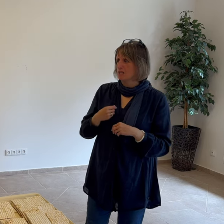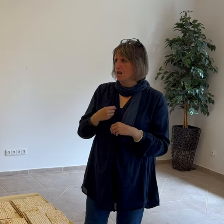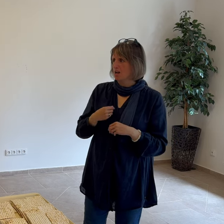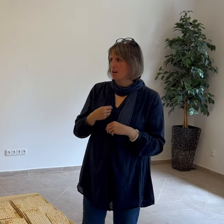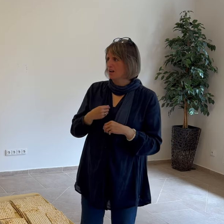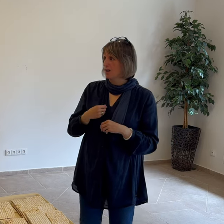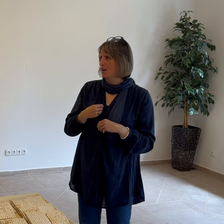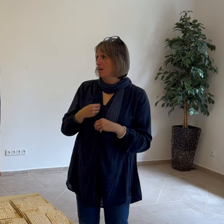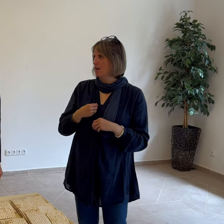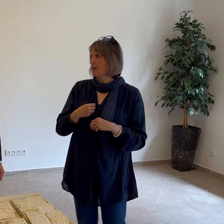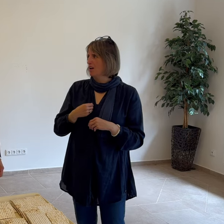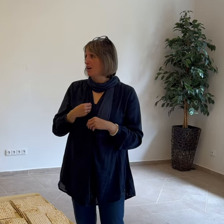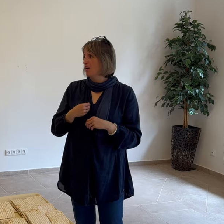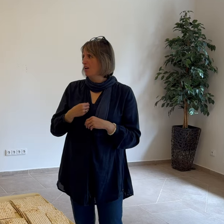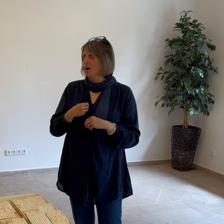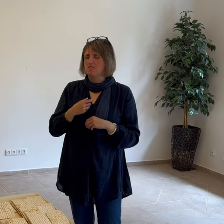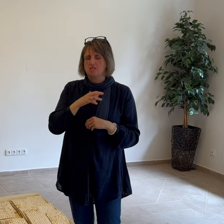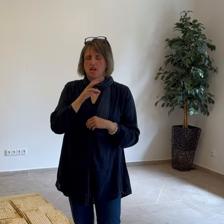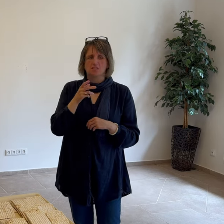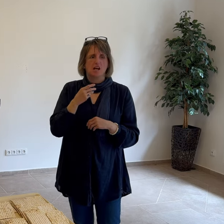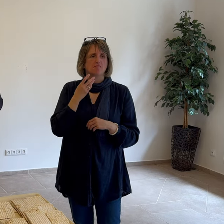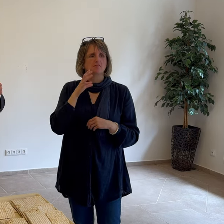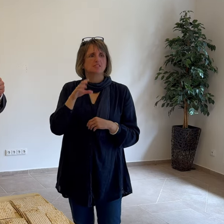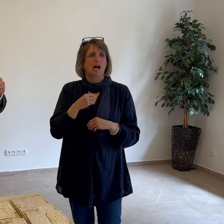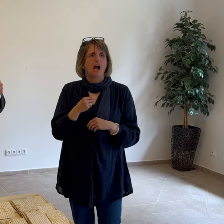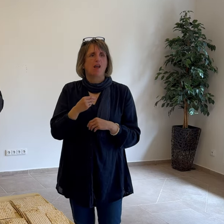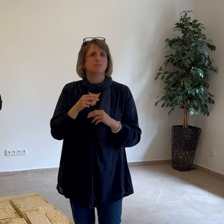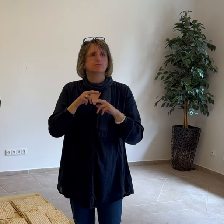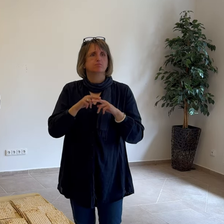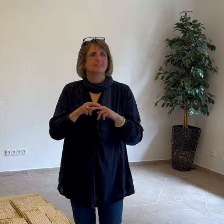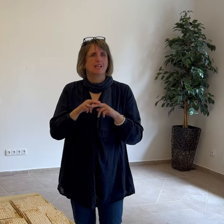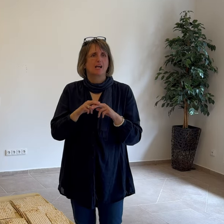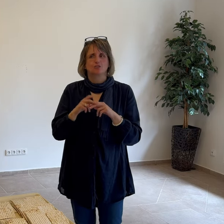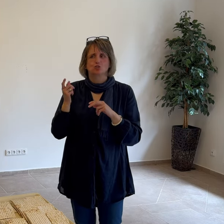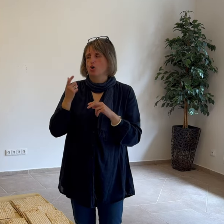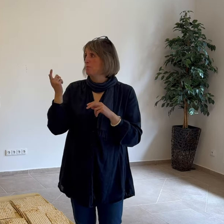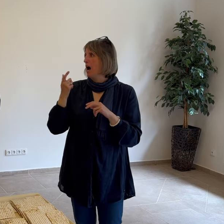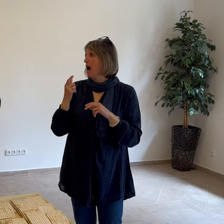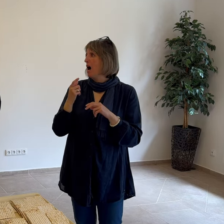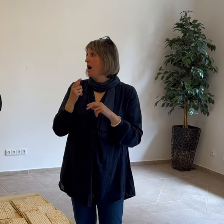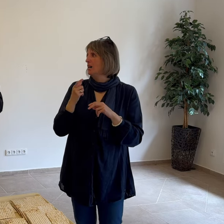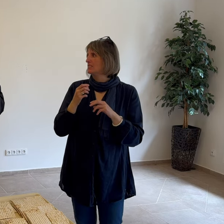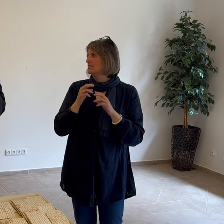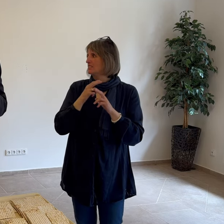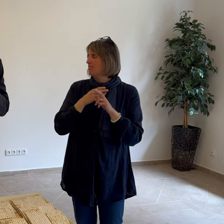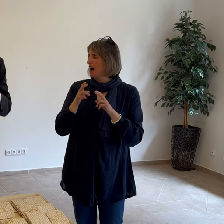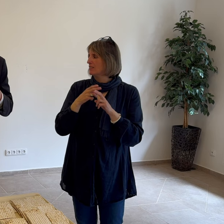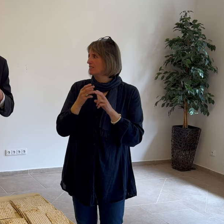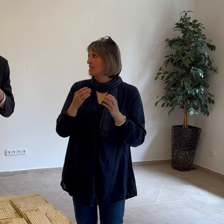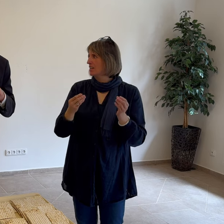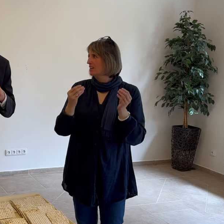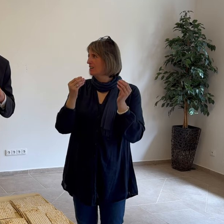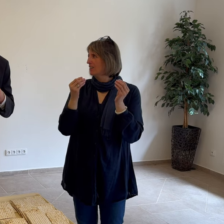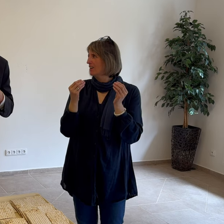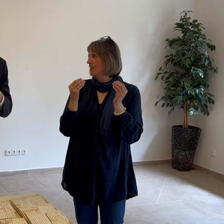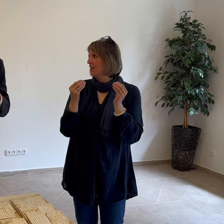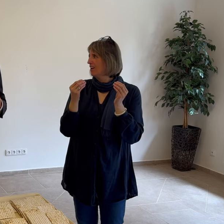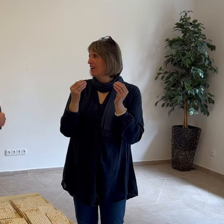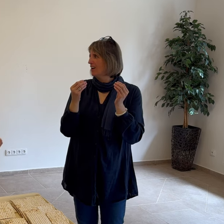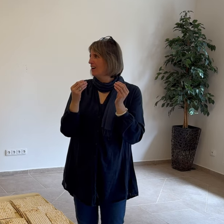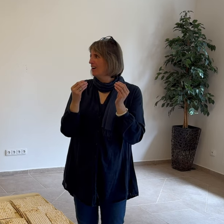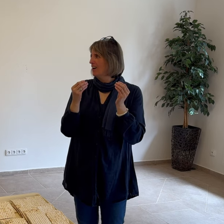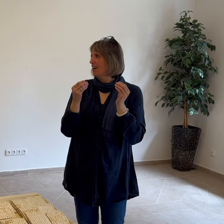ostatky jednoho svatého Bylo to v takové zářné kouli tady byl ten kousek ostatku a on